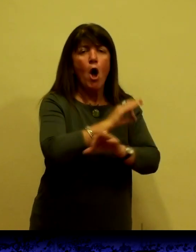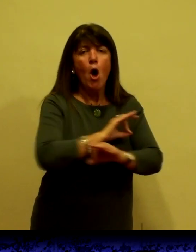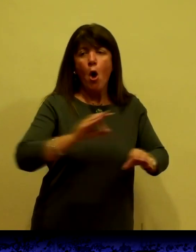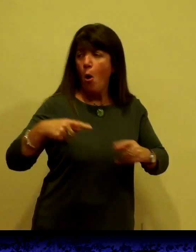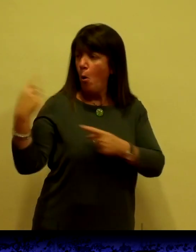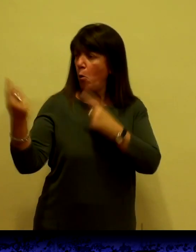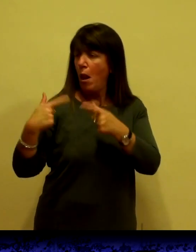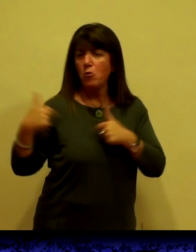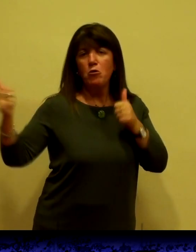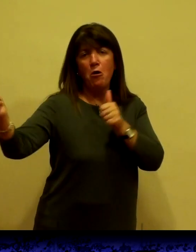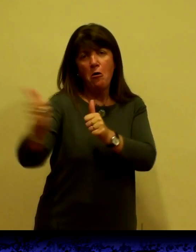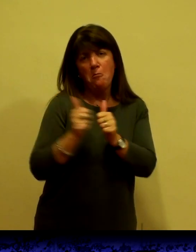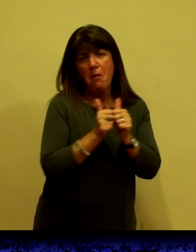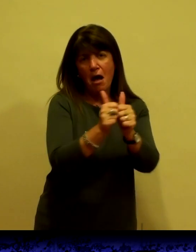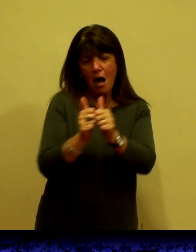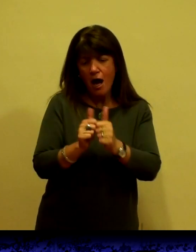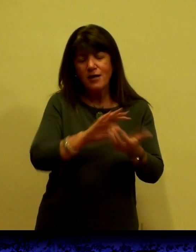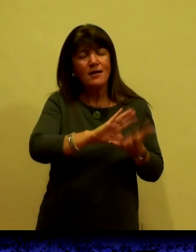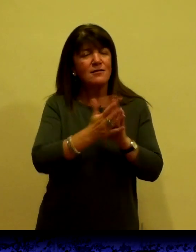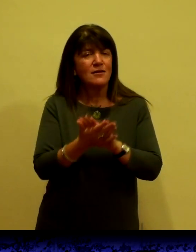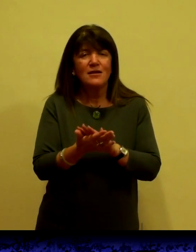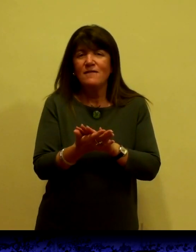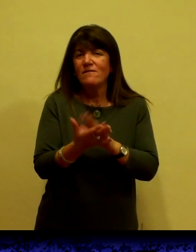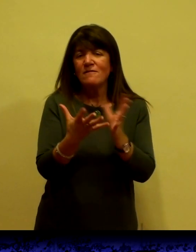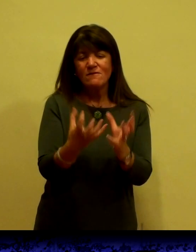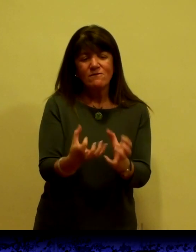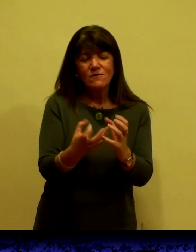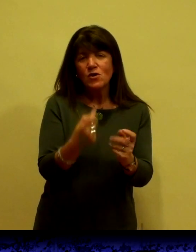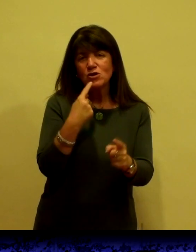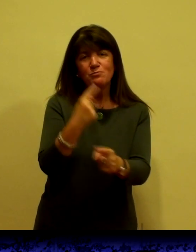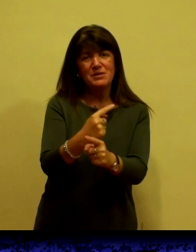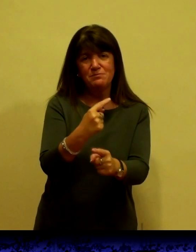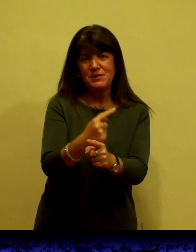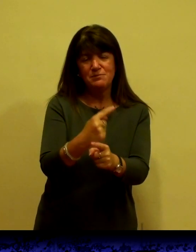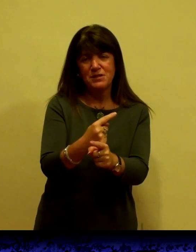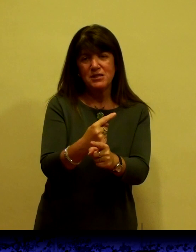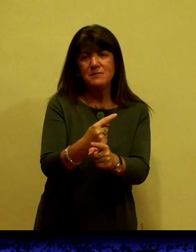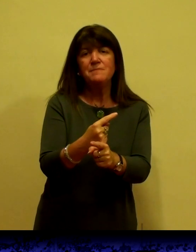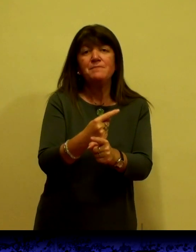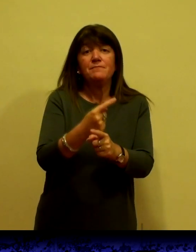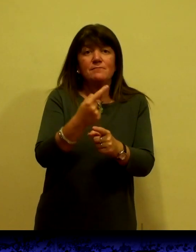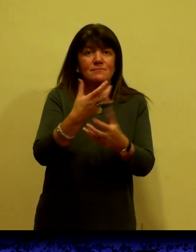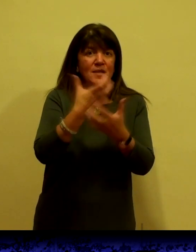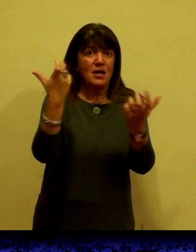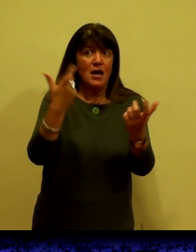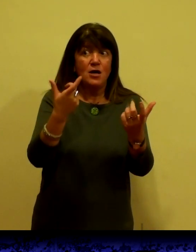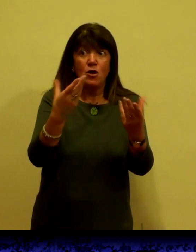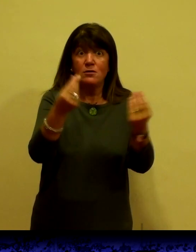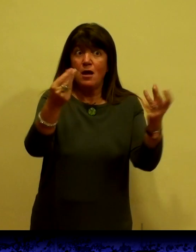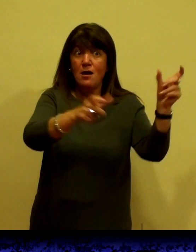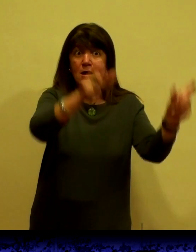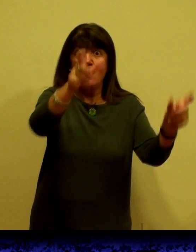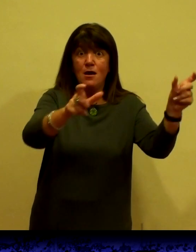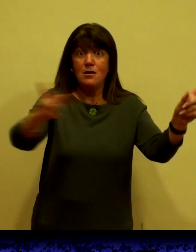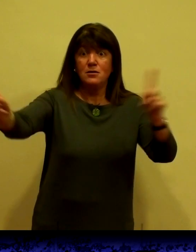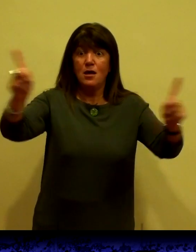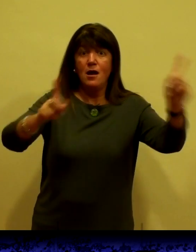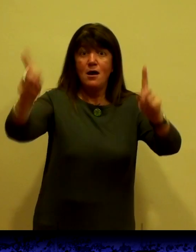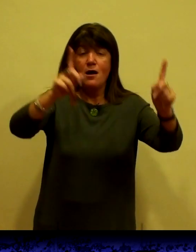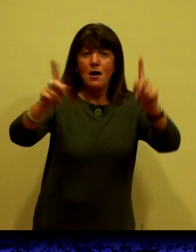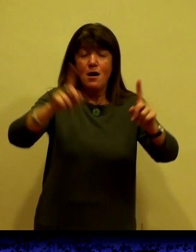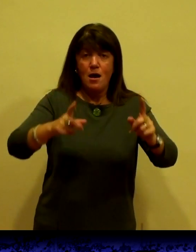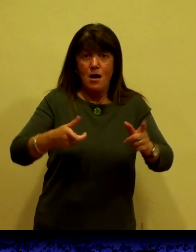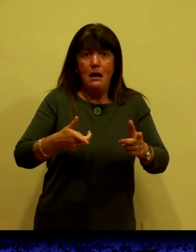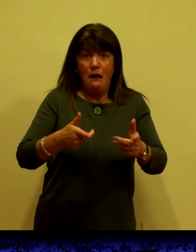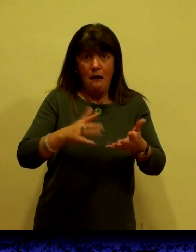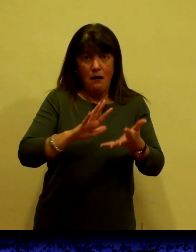con qualcuno, però è sempre quella cosa lì. È chiaro che in più sei più difficile, perché devi negoziare